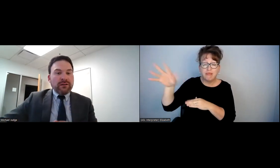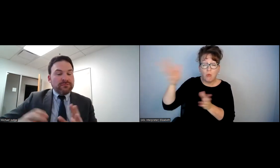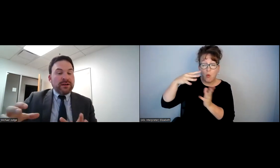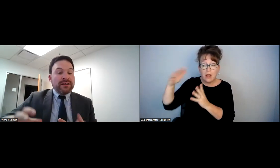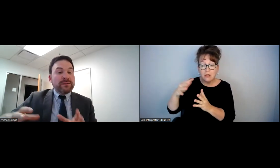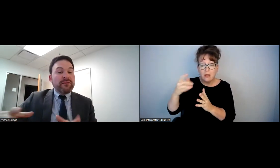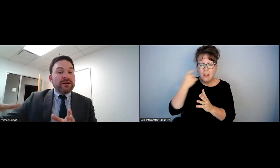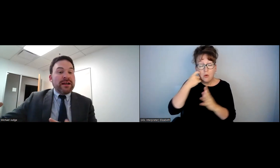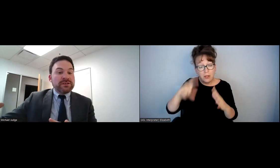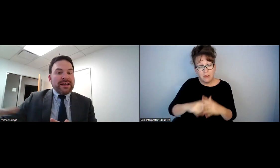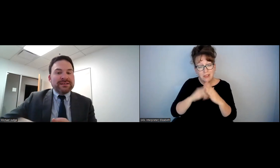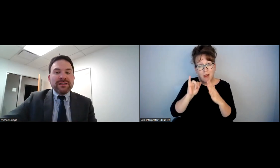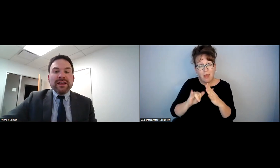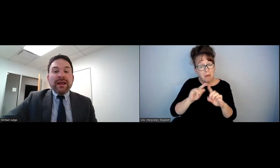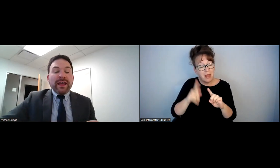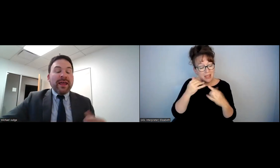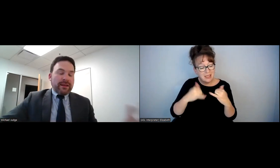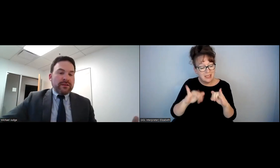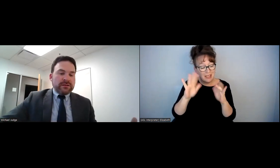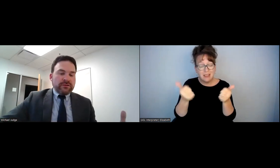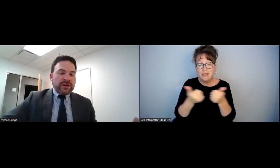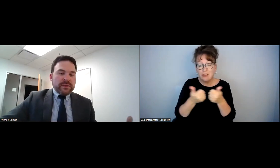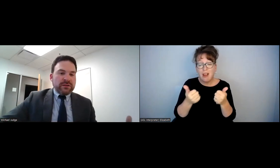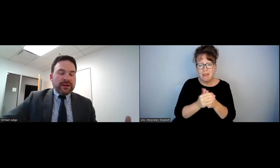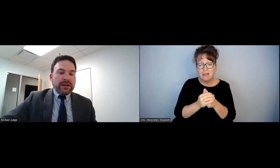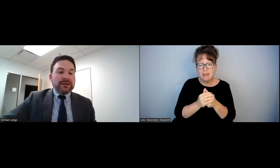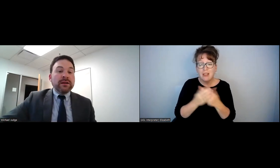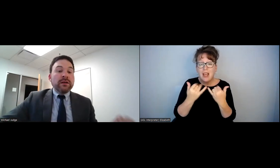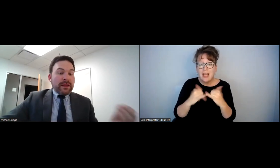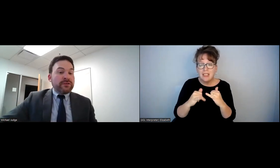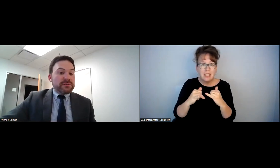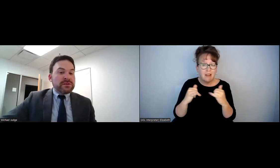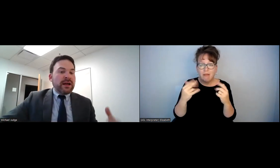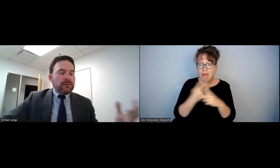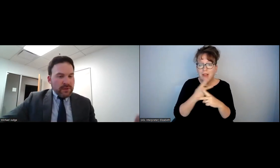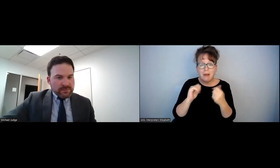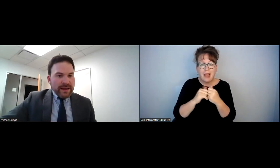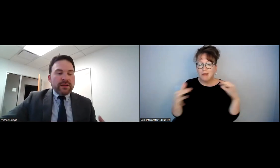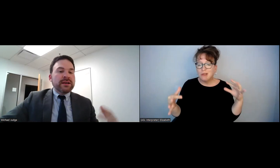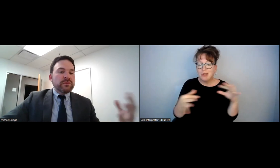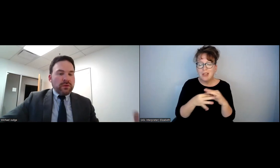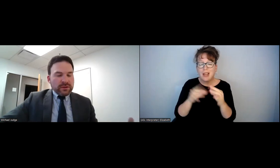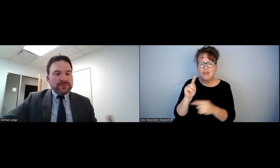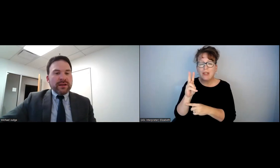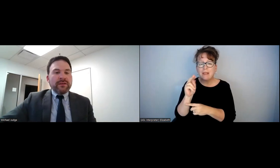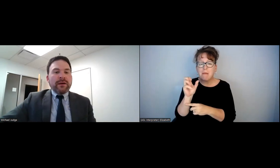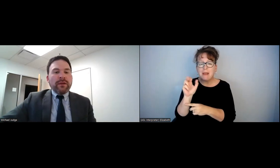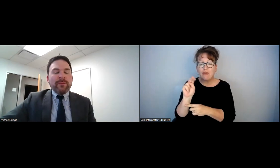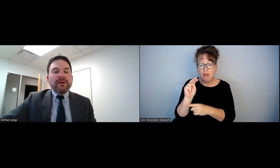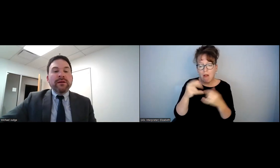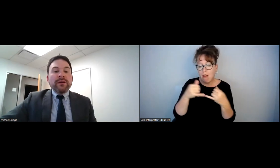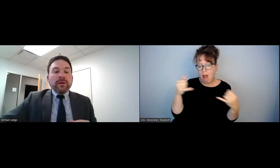ayude a eh traer esas eh energía de viento de la costa eh esa